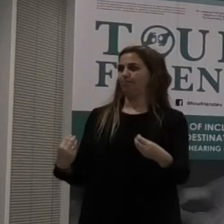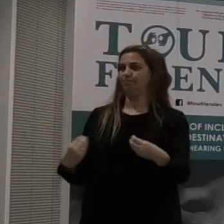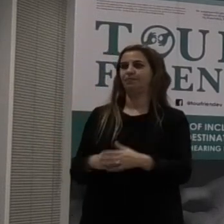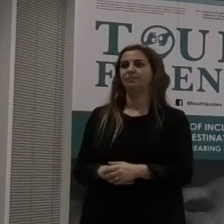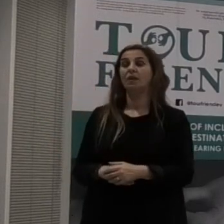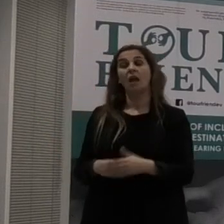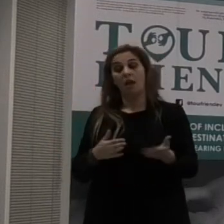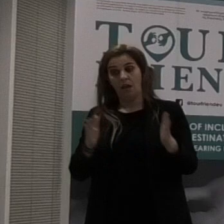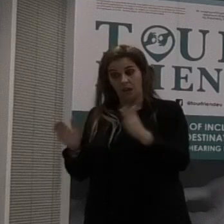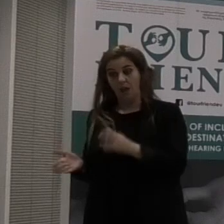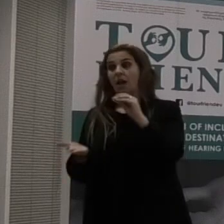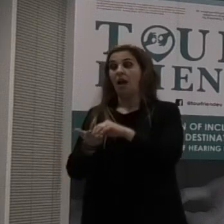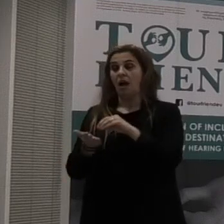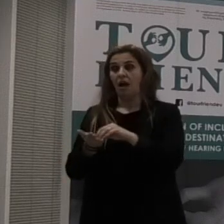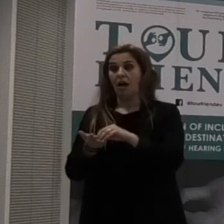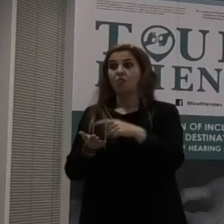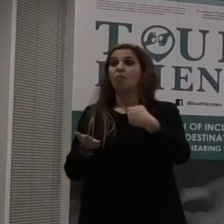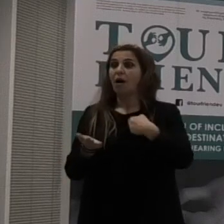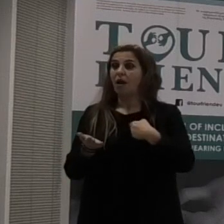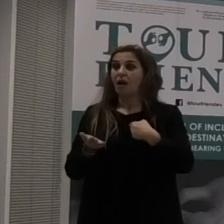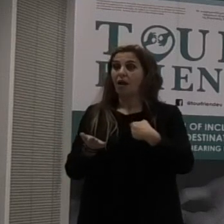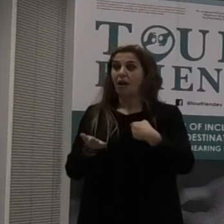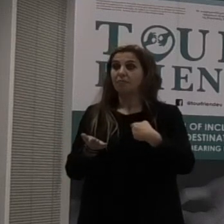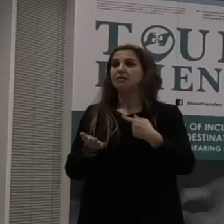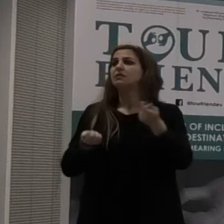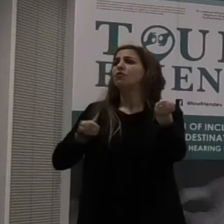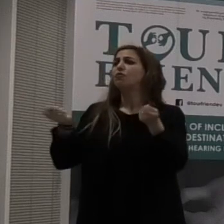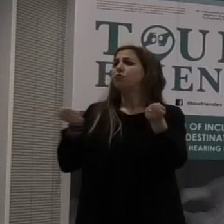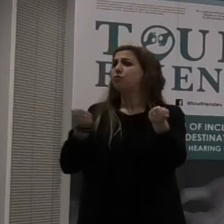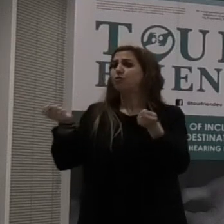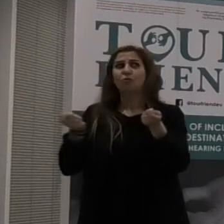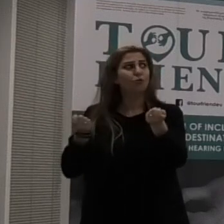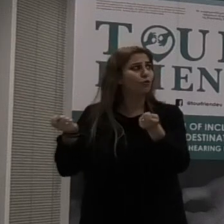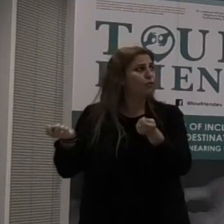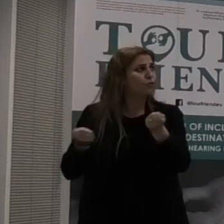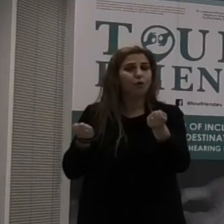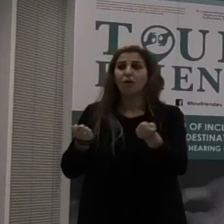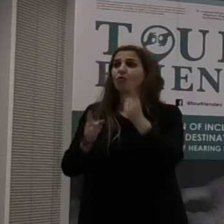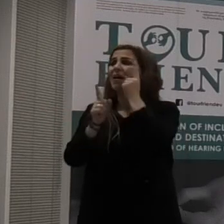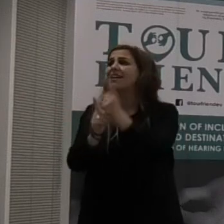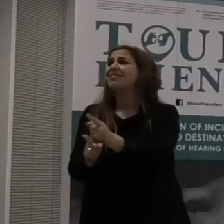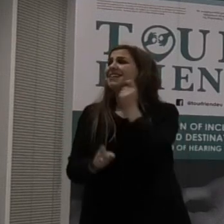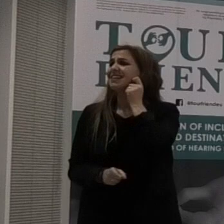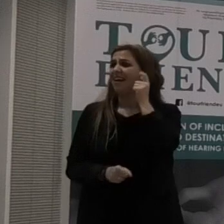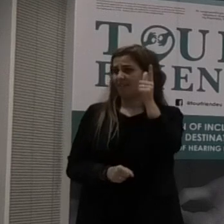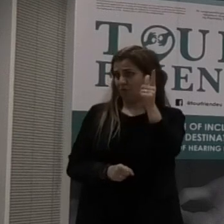Ακόμα διοργανώνουμε και time-based scavenger hunts, όπου είναι ειδικά events τα